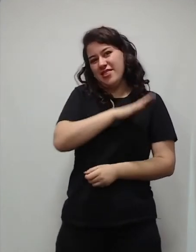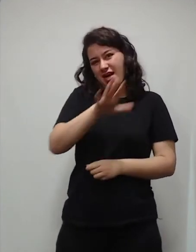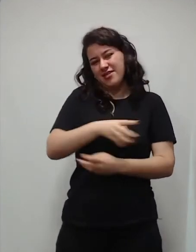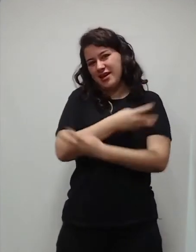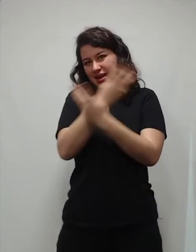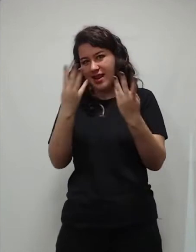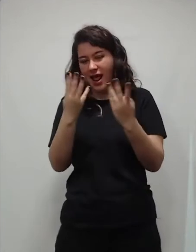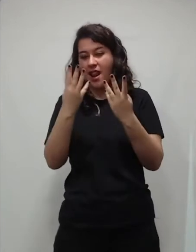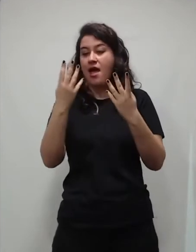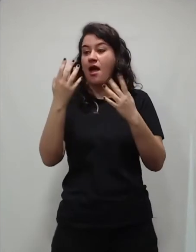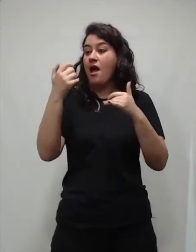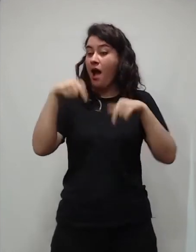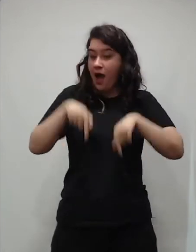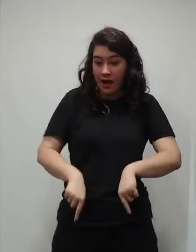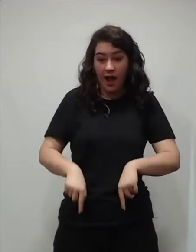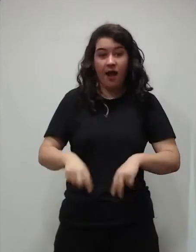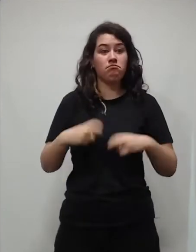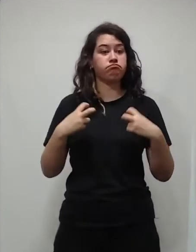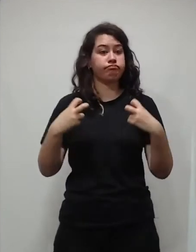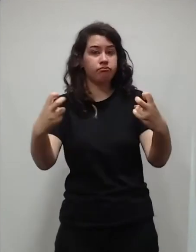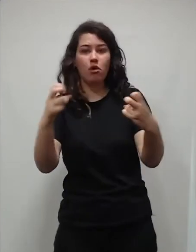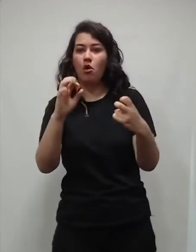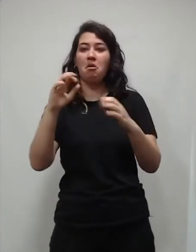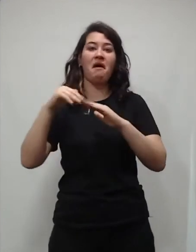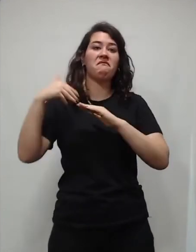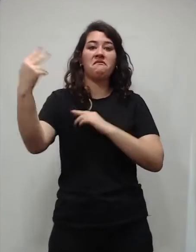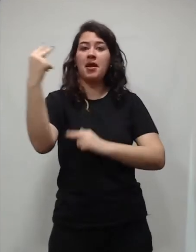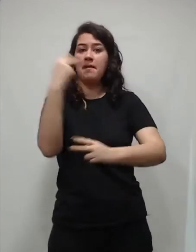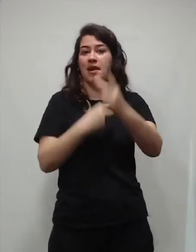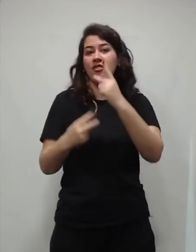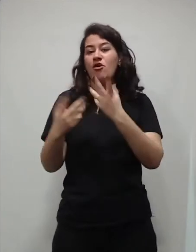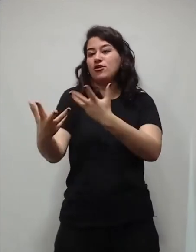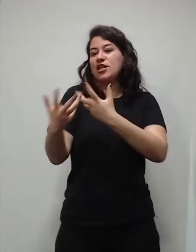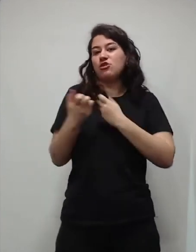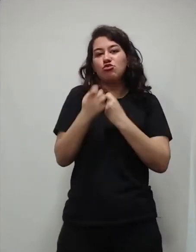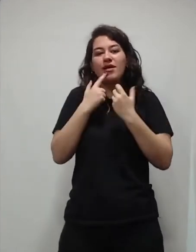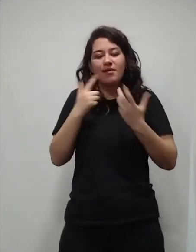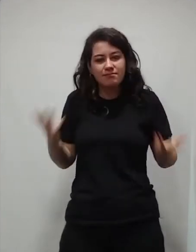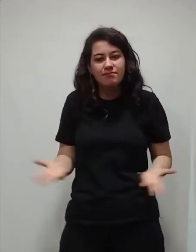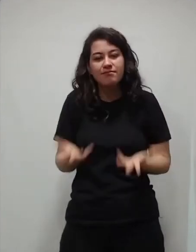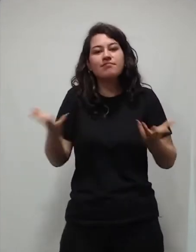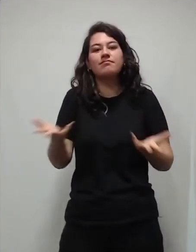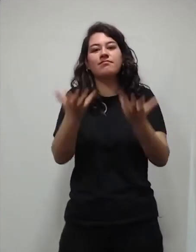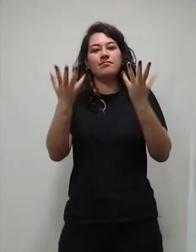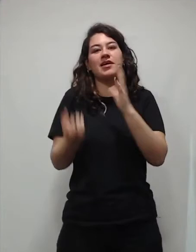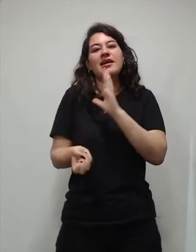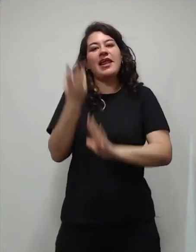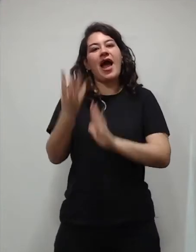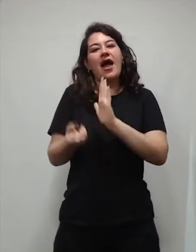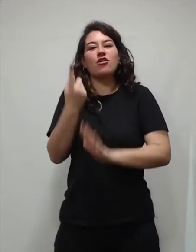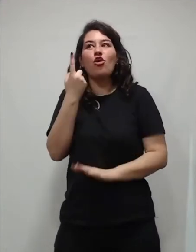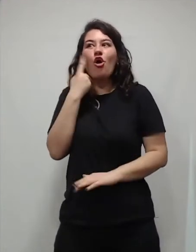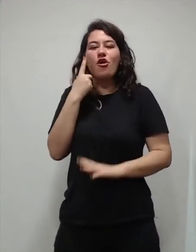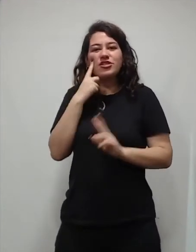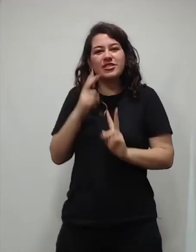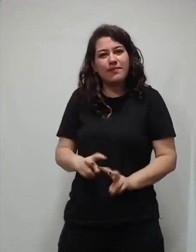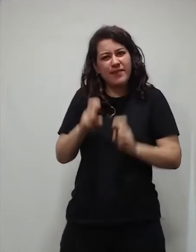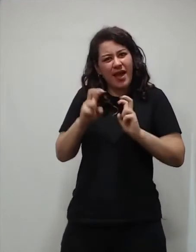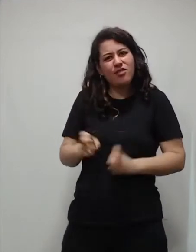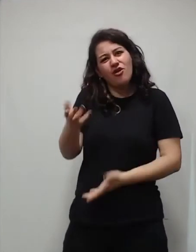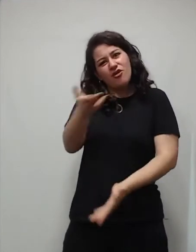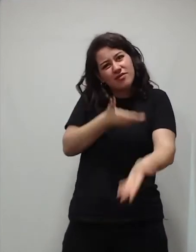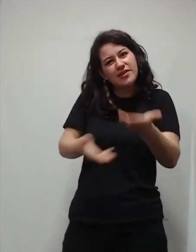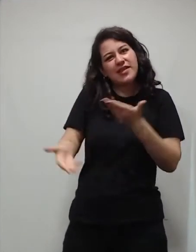están y no están acá, que impulsan esta posibilidad de producir conocimiento, de